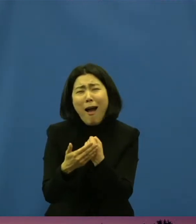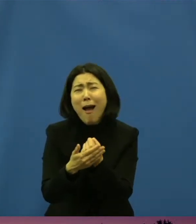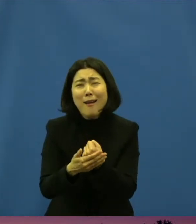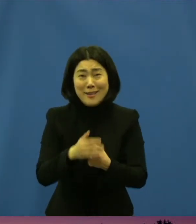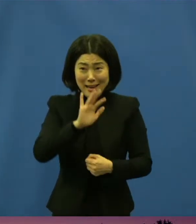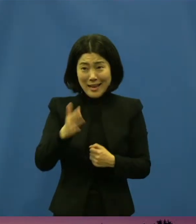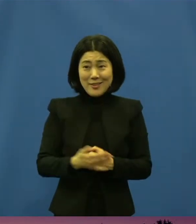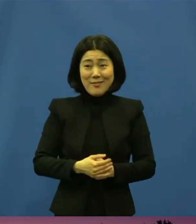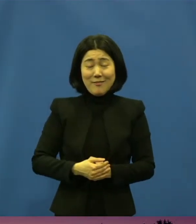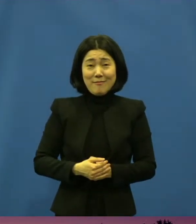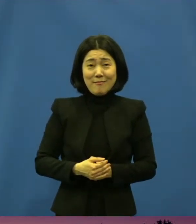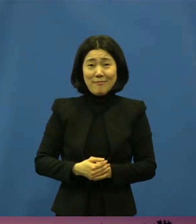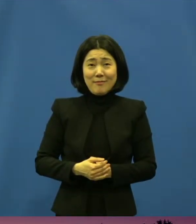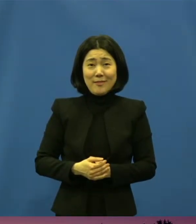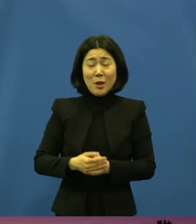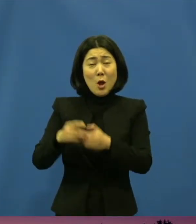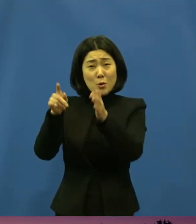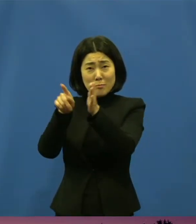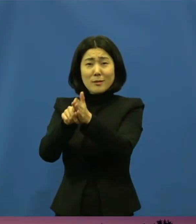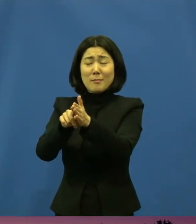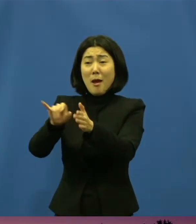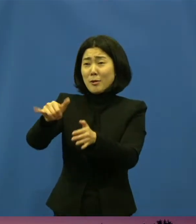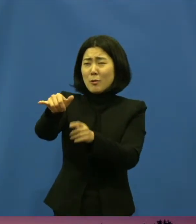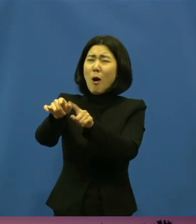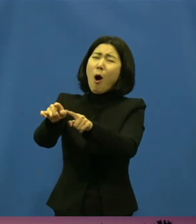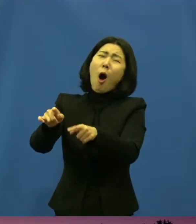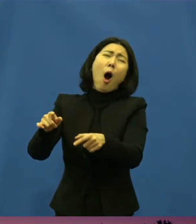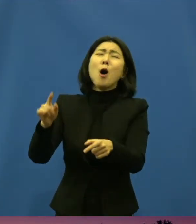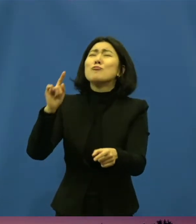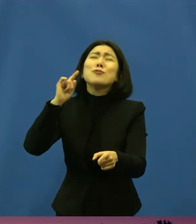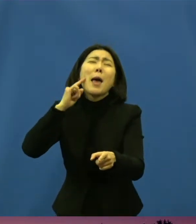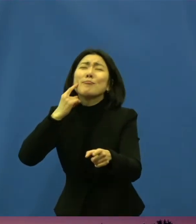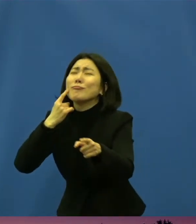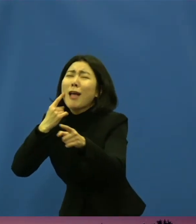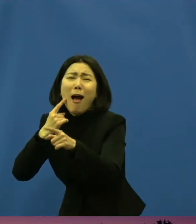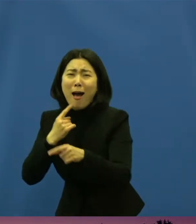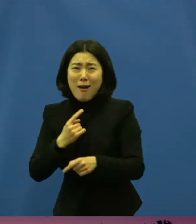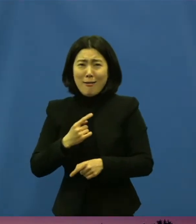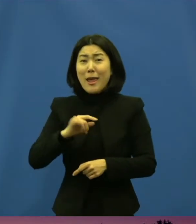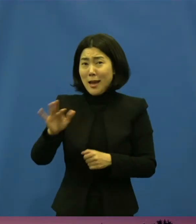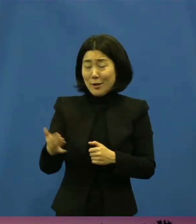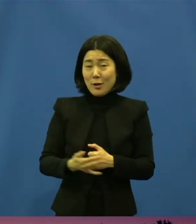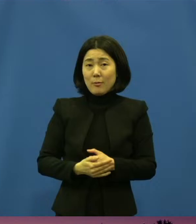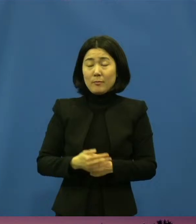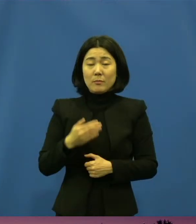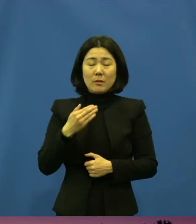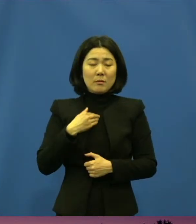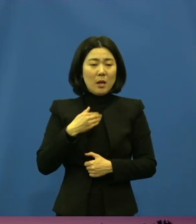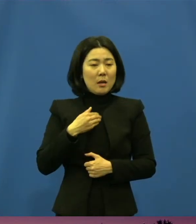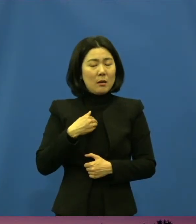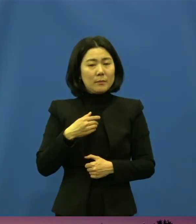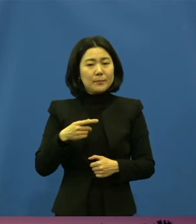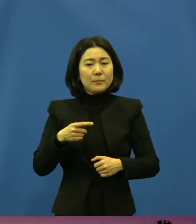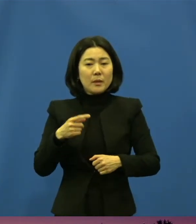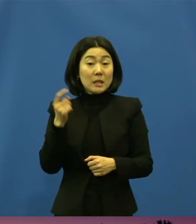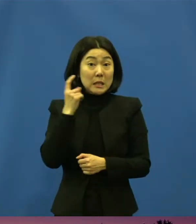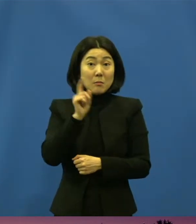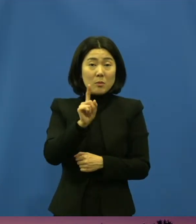최근에 우리 교인 중에 한 분이 그래서 펜션을 운영하시는 분이 계세요.